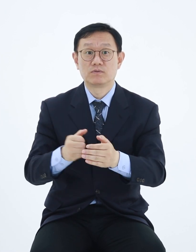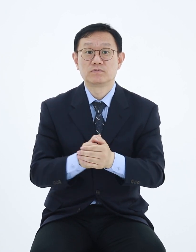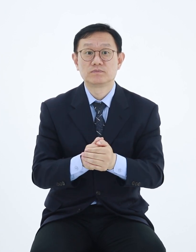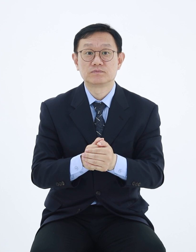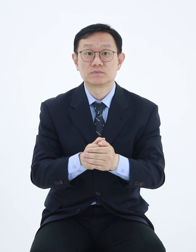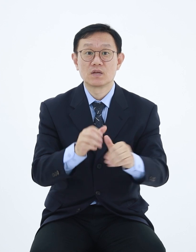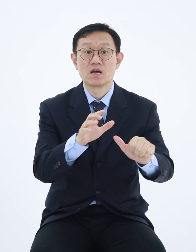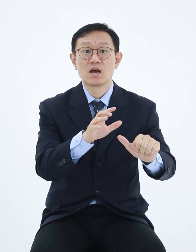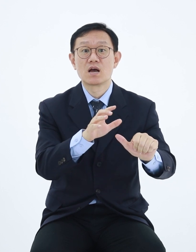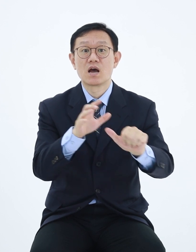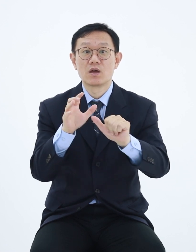가용자원.